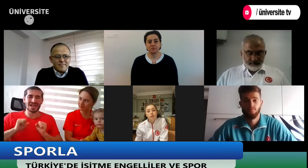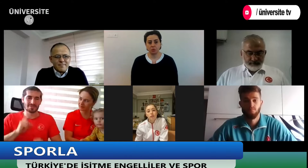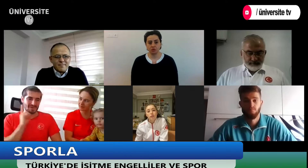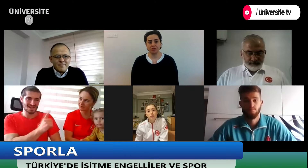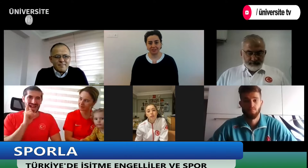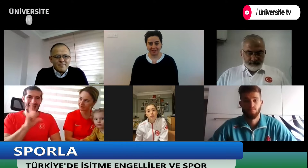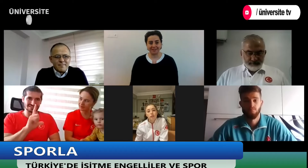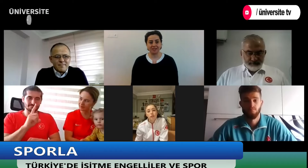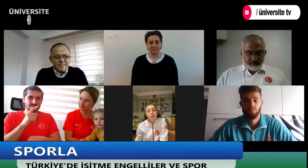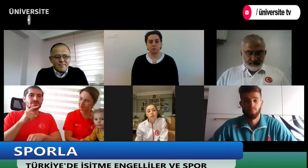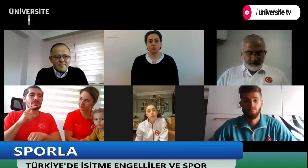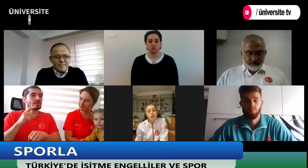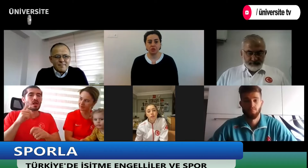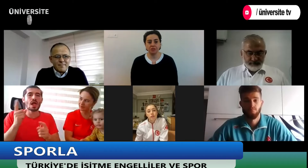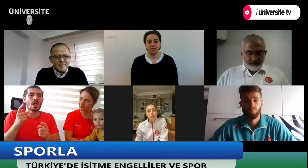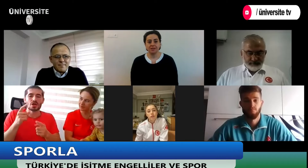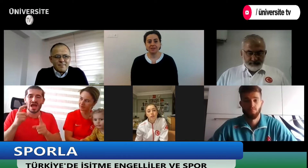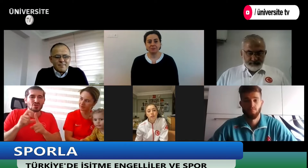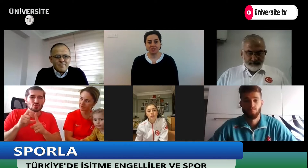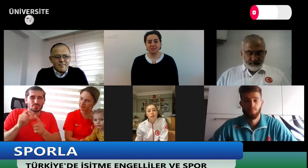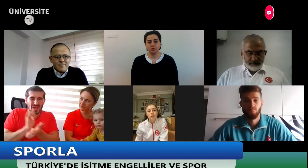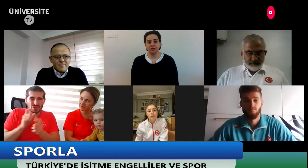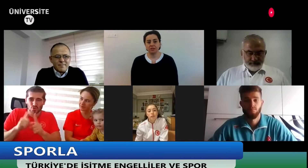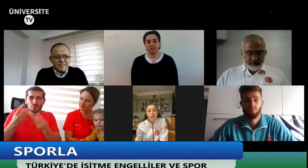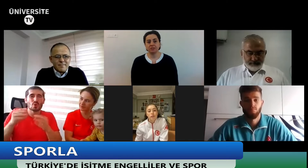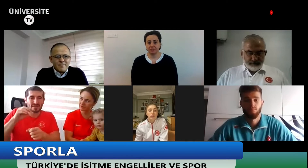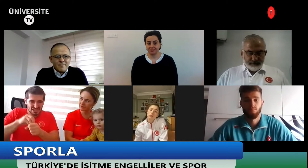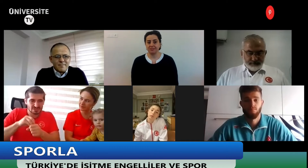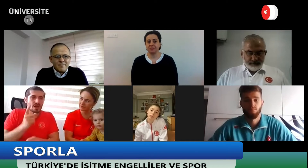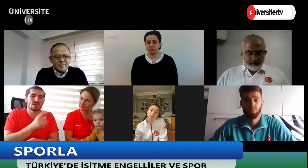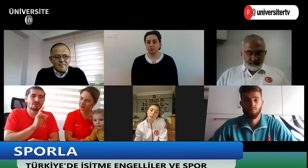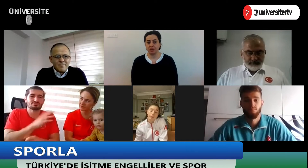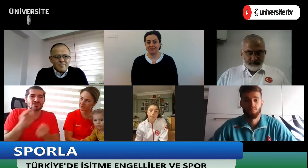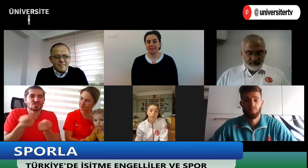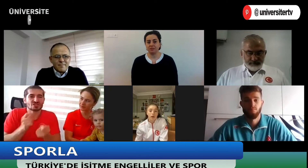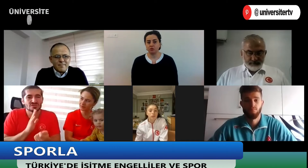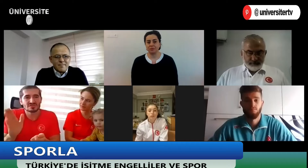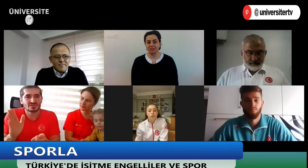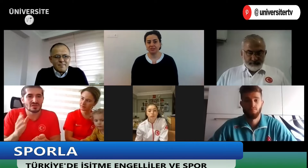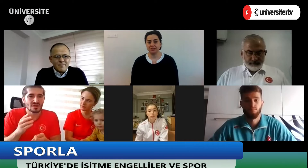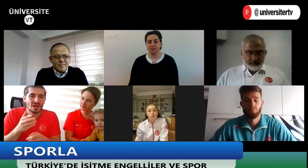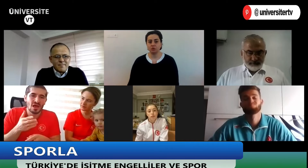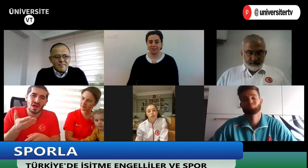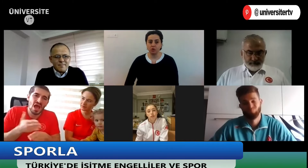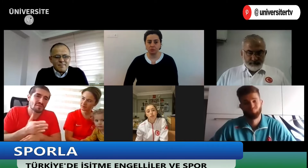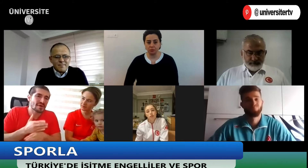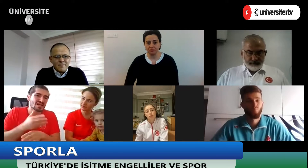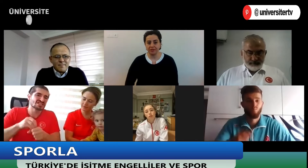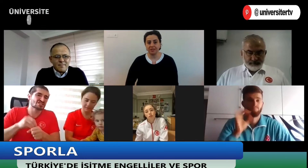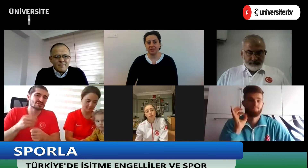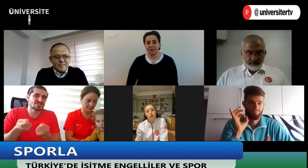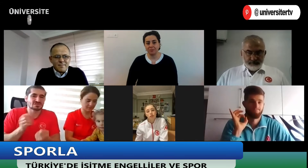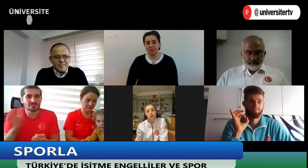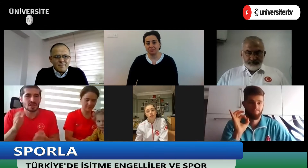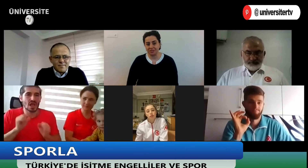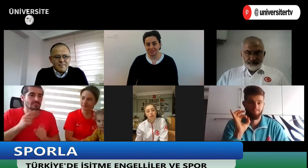biz sporcular, engelli sporcular maddi olarak ciddi durum, ailevi durumları çok iyi olmuyor